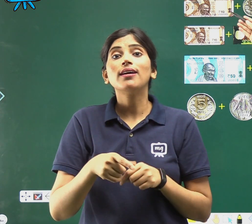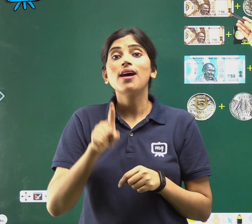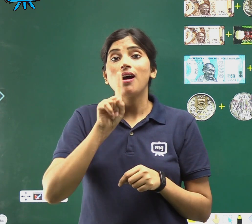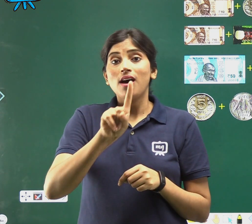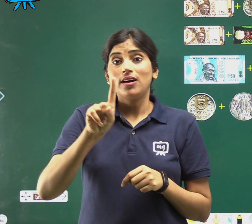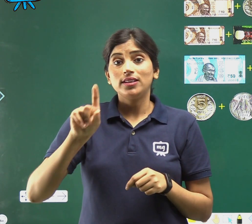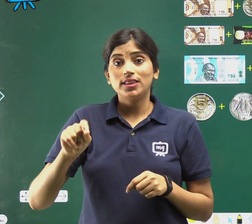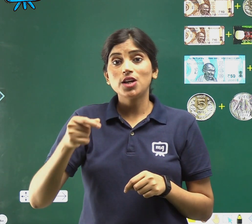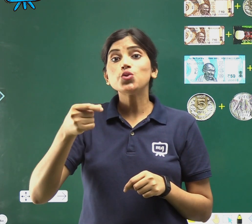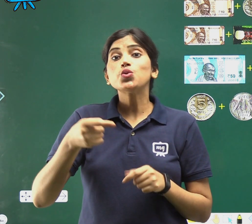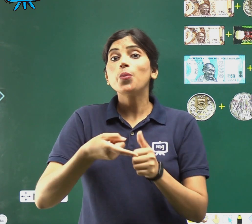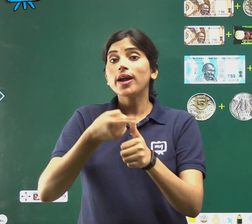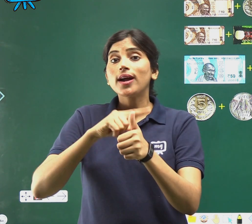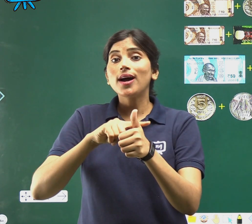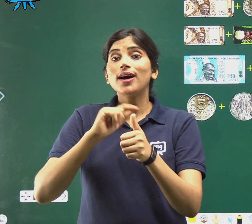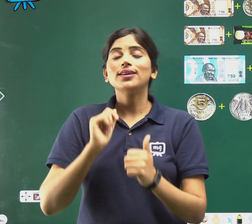10 रुपए का।